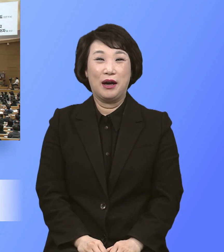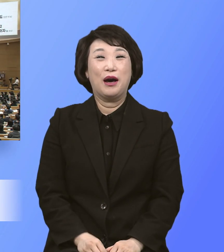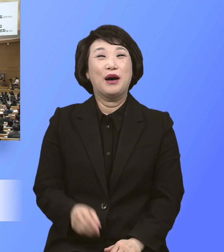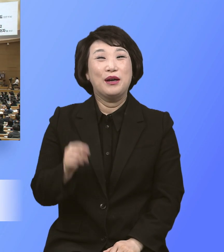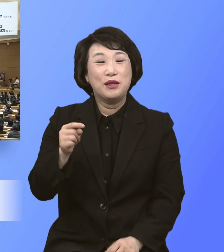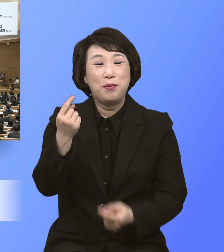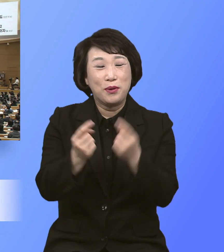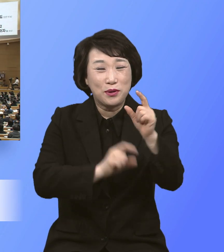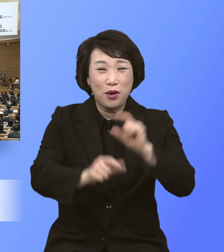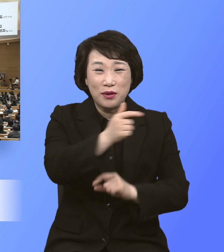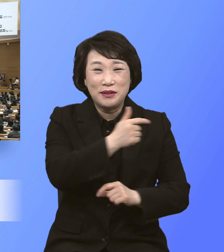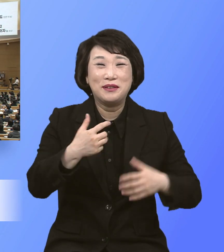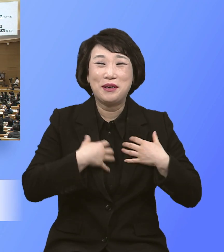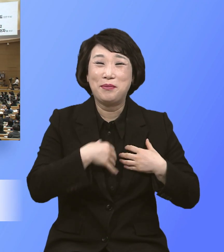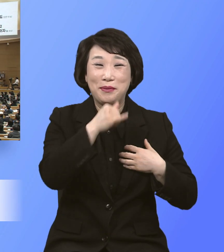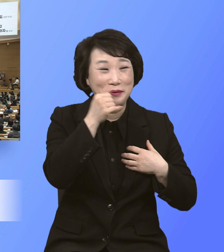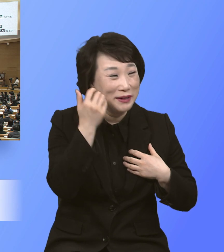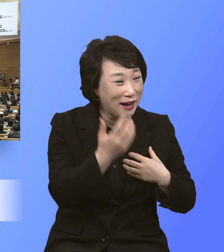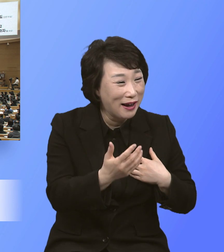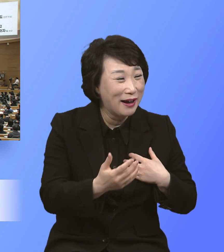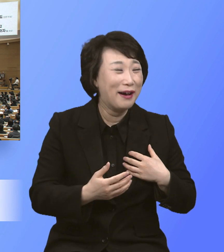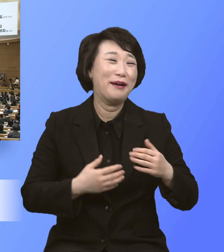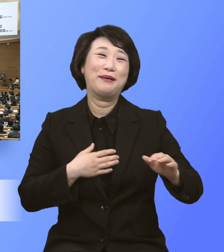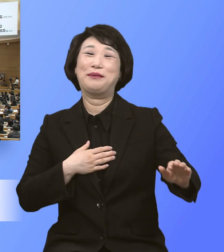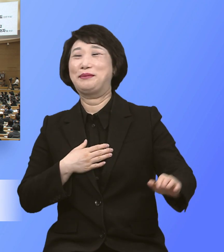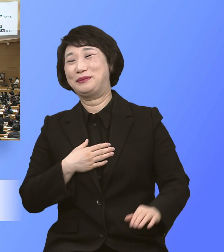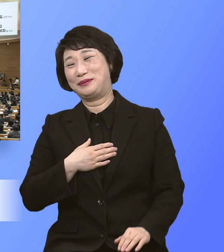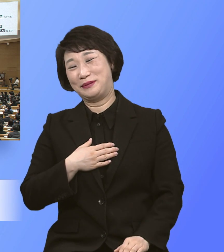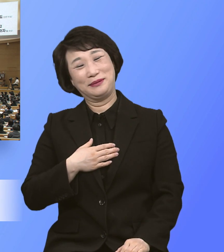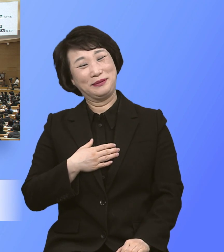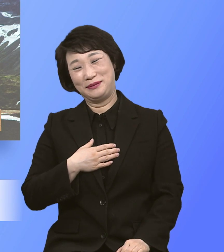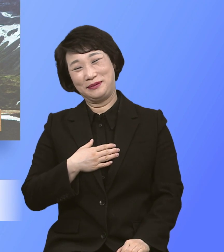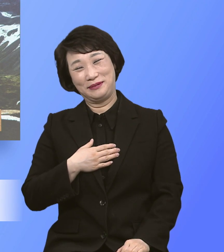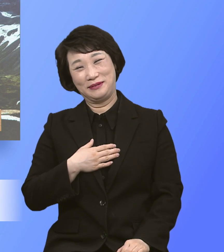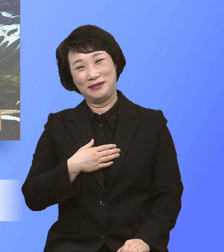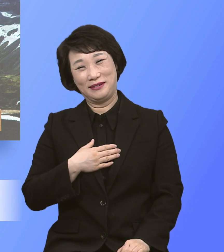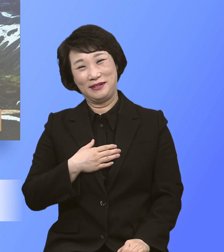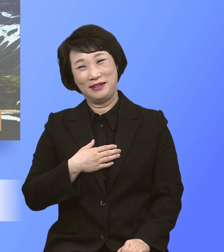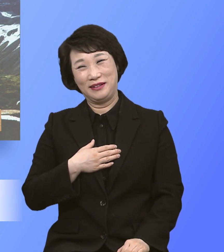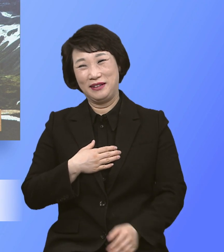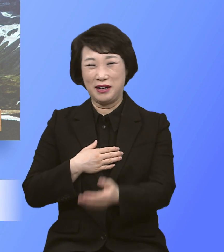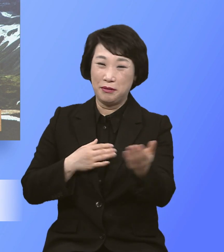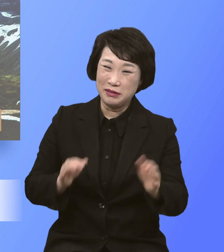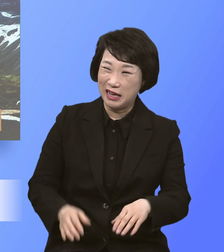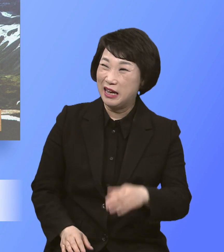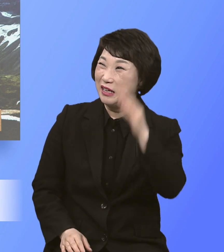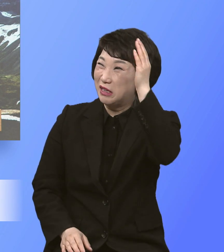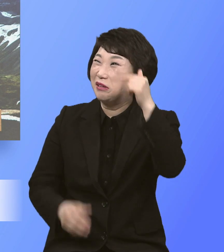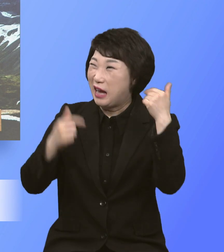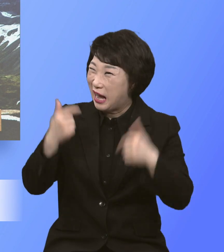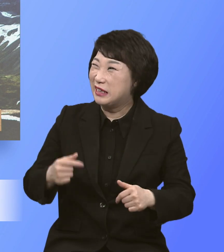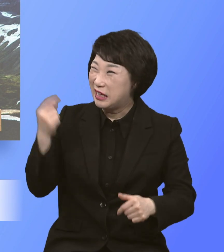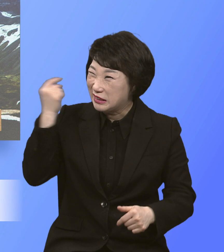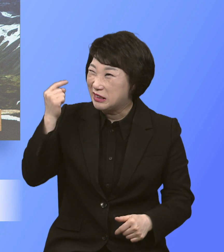이보다 더 큰 기쁜 소식이 있을까요? 그 밤낮 듣는